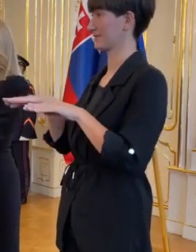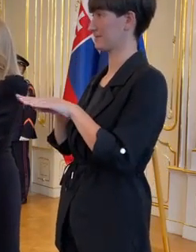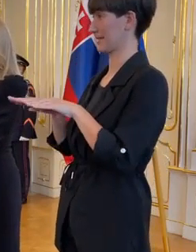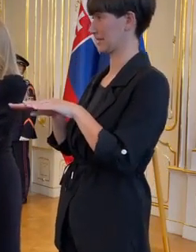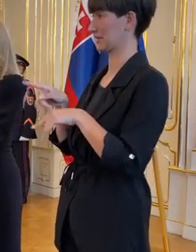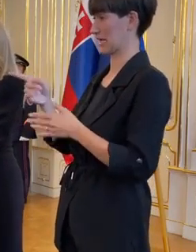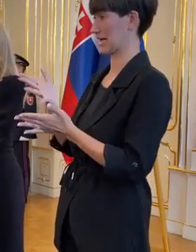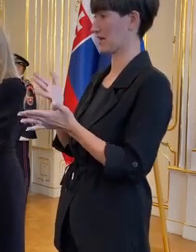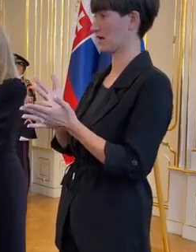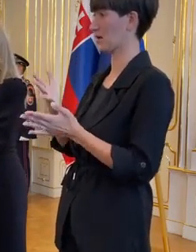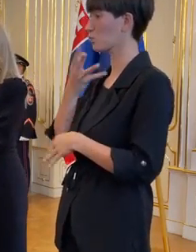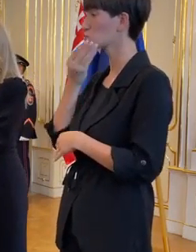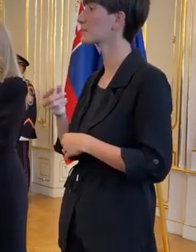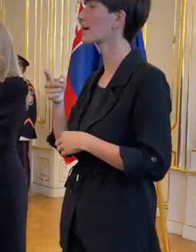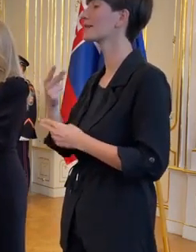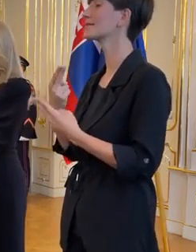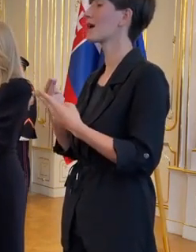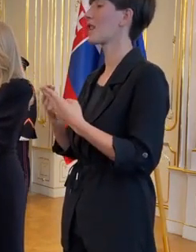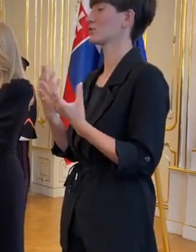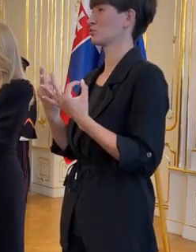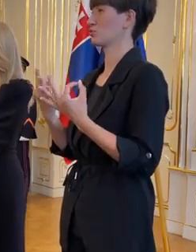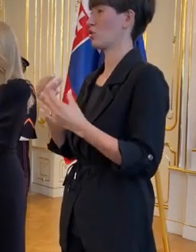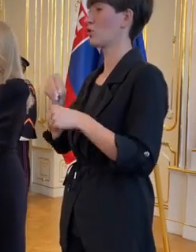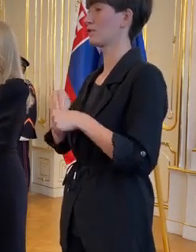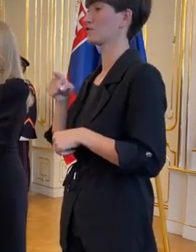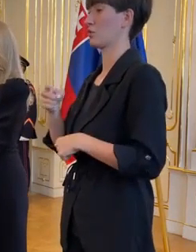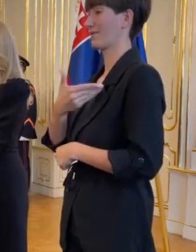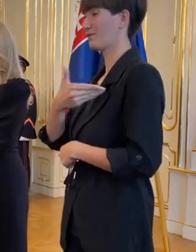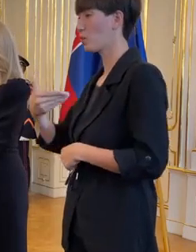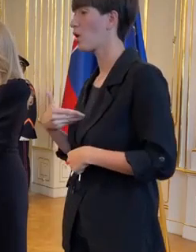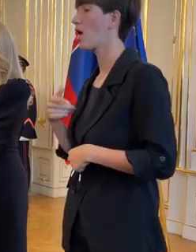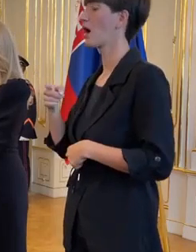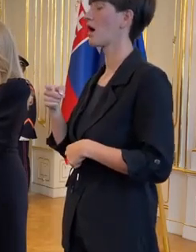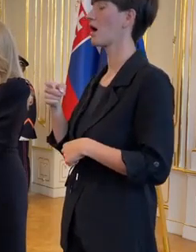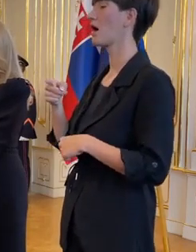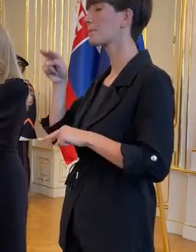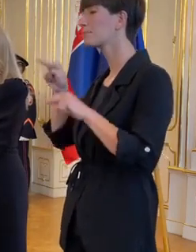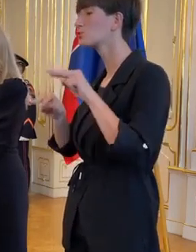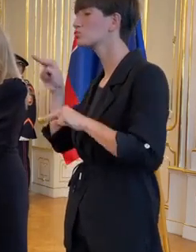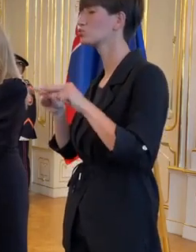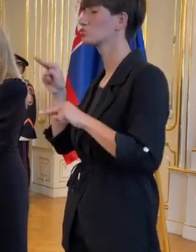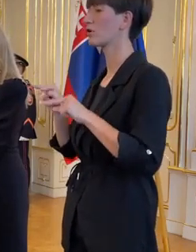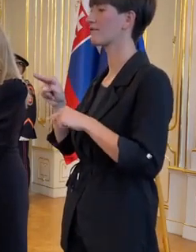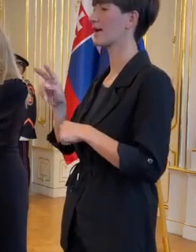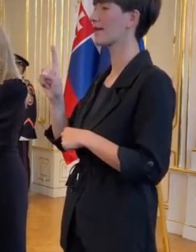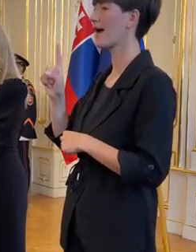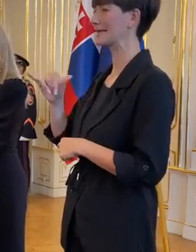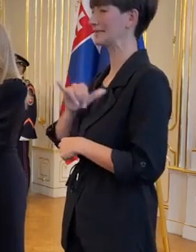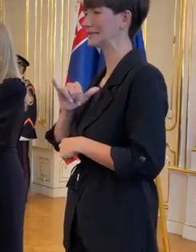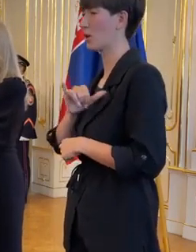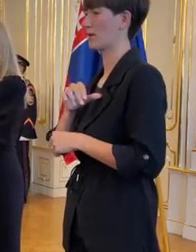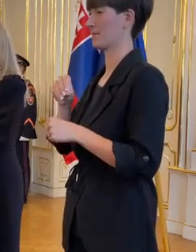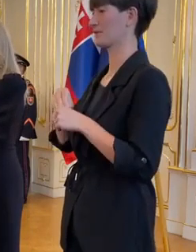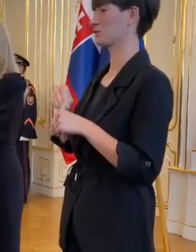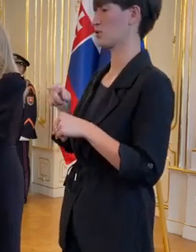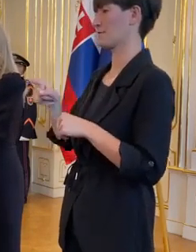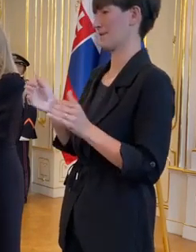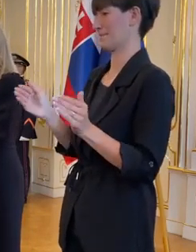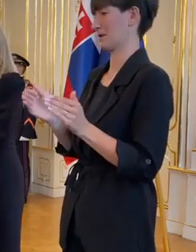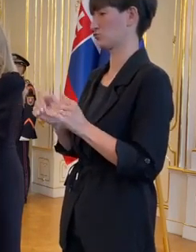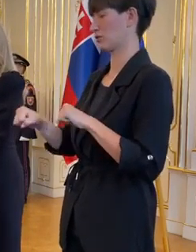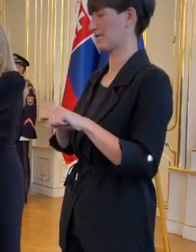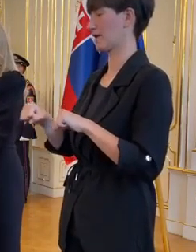najviac závisieť od vôle a schopnosti posudzovať stranícky a verejný záujem a robiť rozhodnutia najmä v prospech záujmu